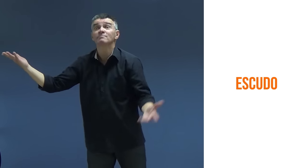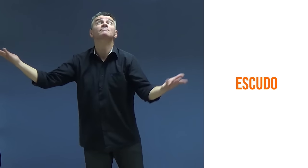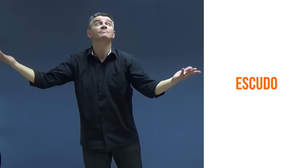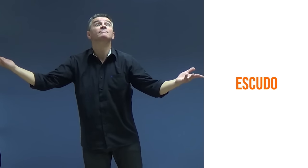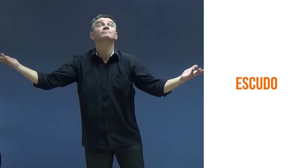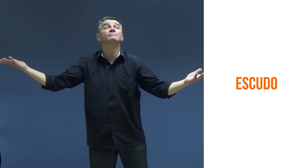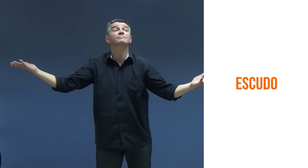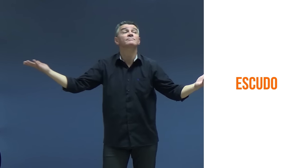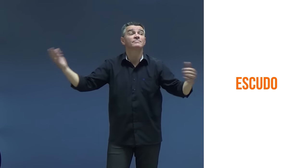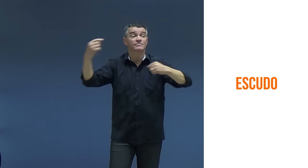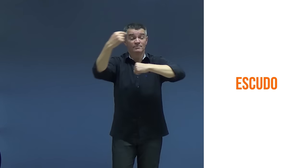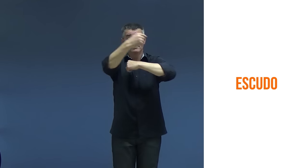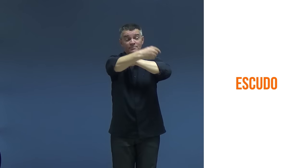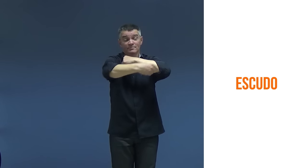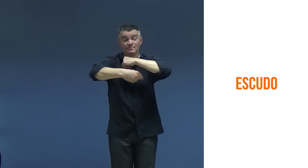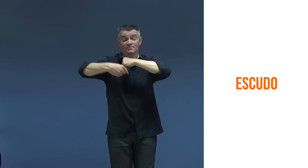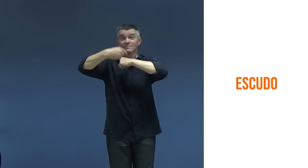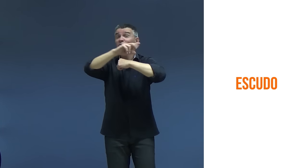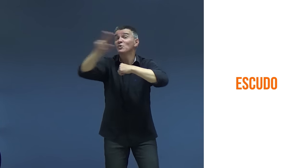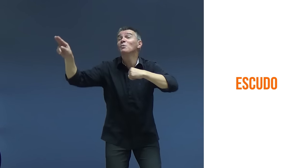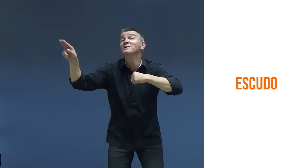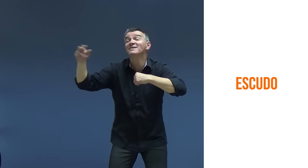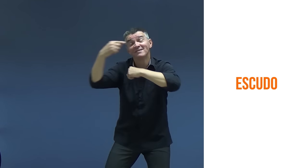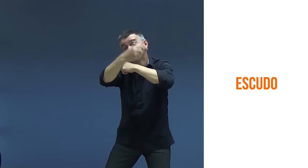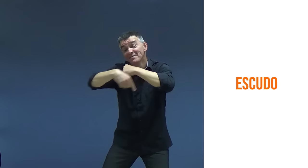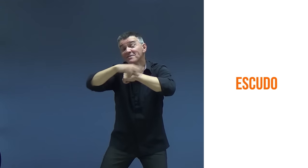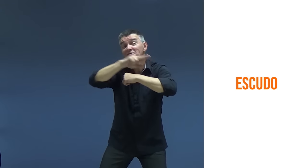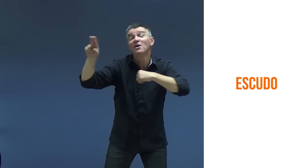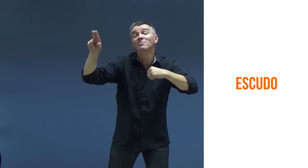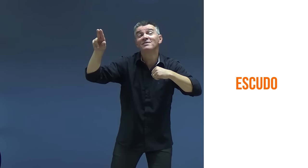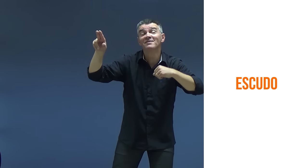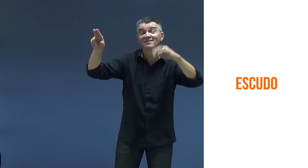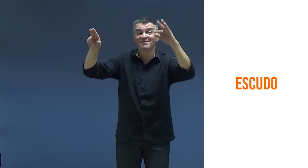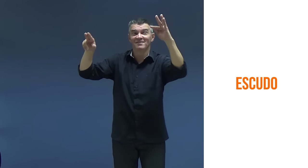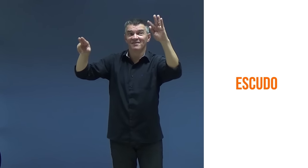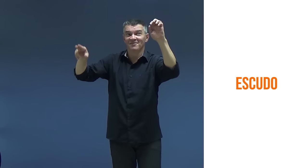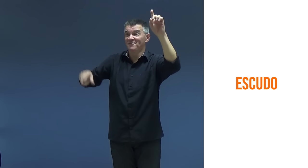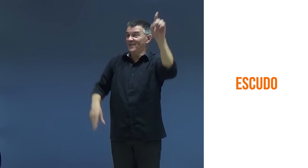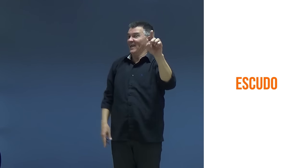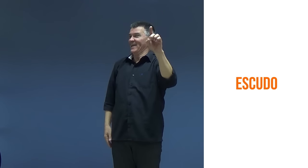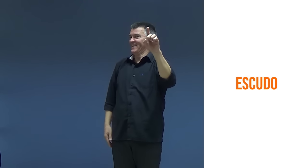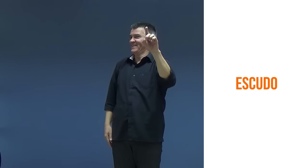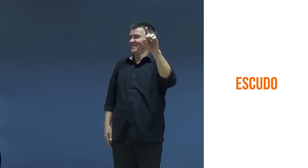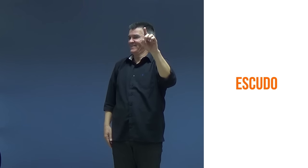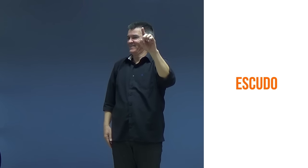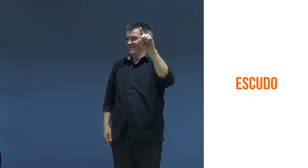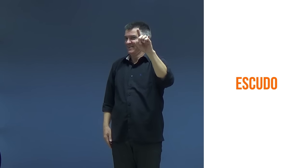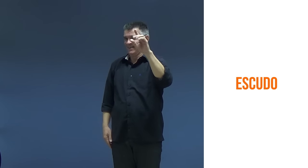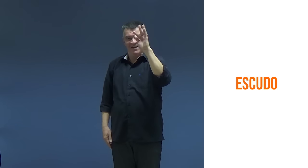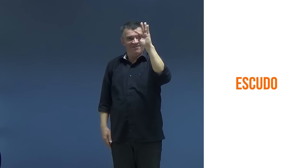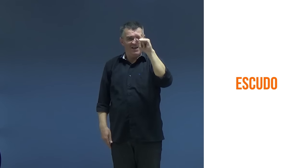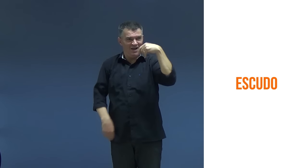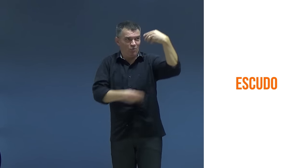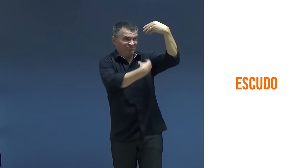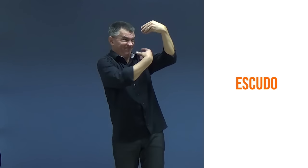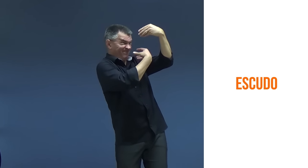Próximo. O escudo. Lembra? O escudo. Qual que é o nome do escudo? A fé.